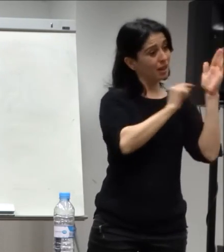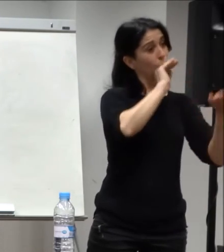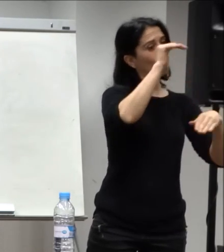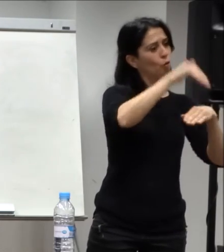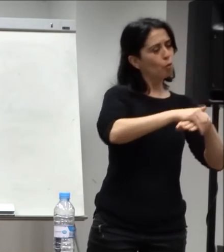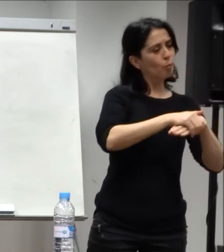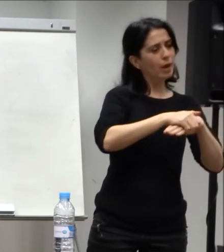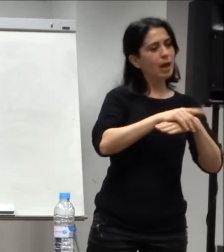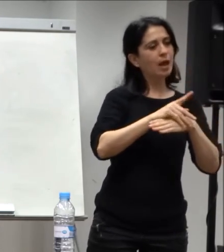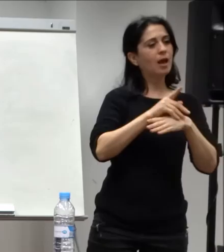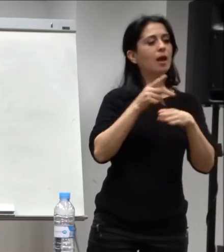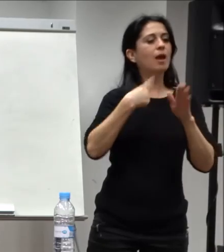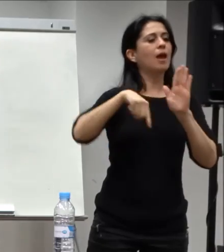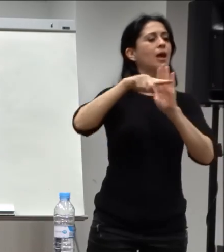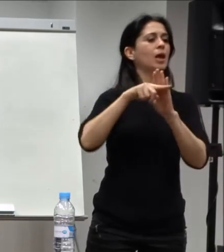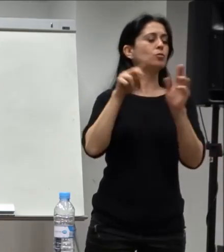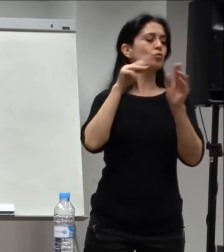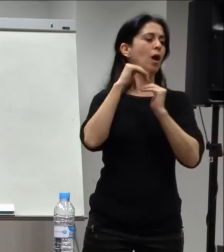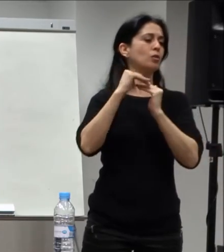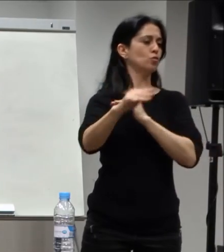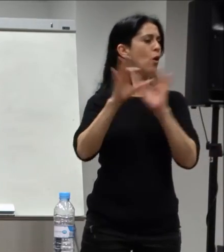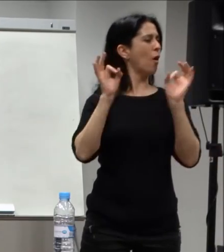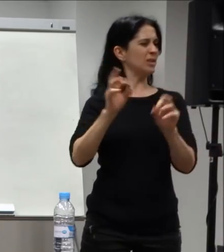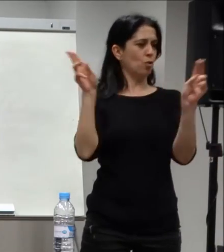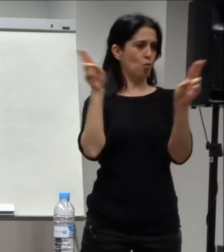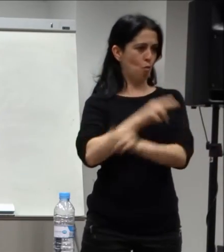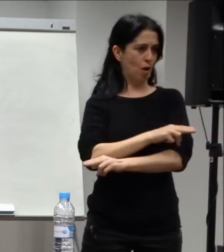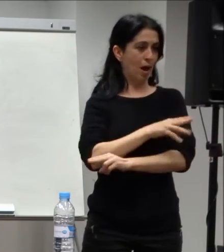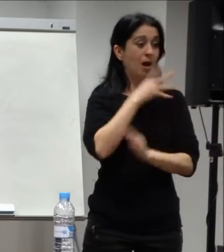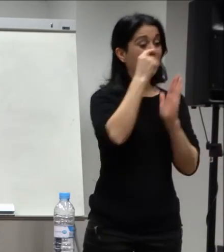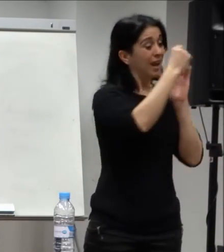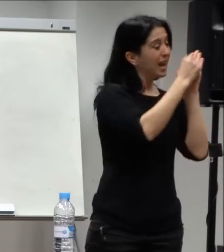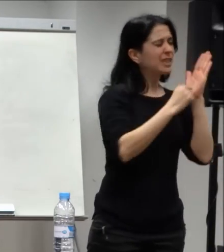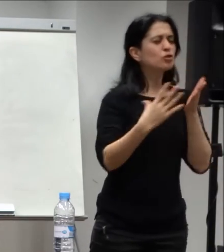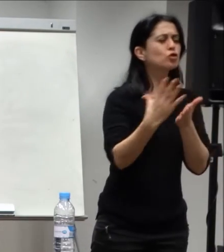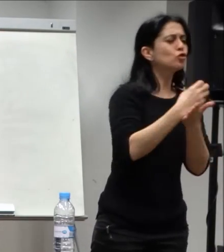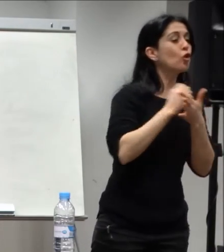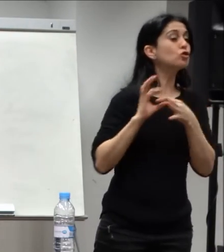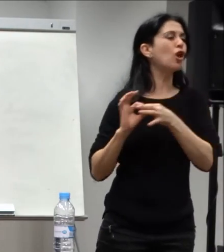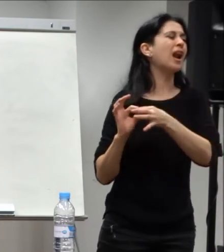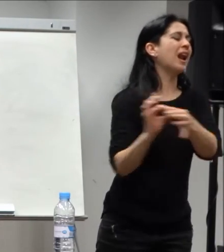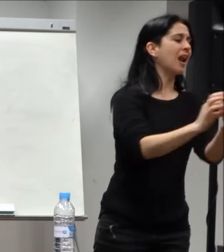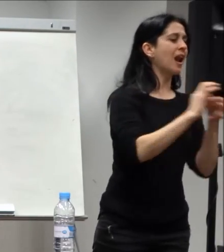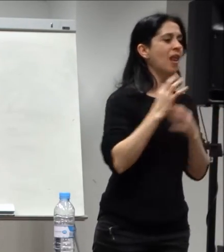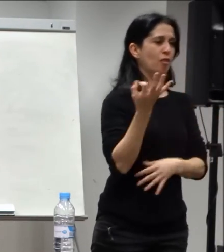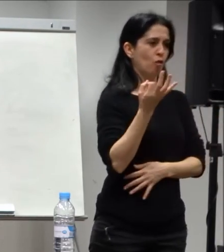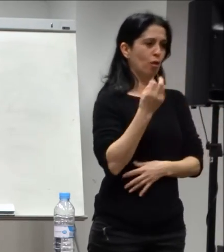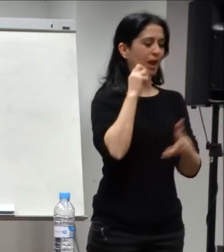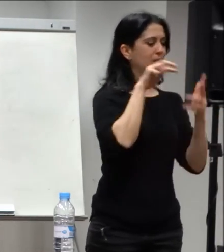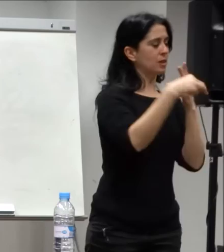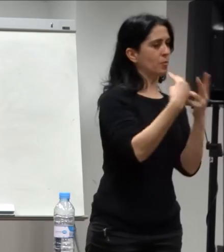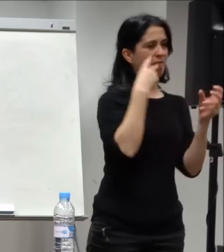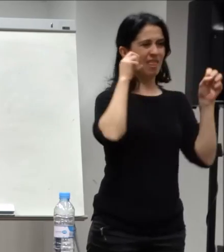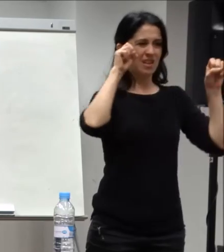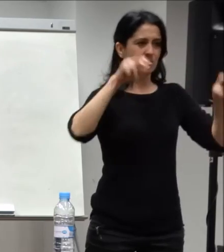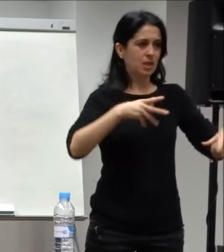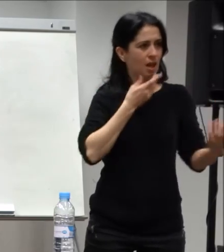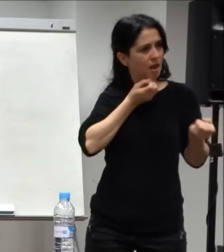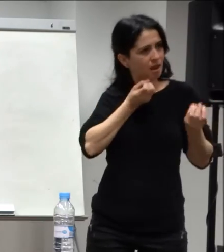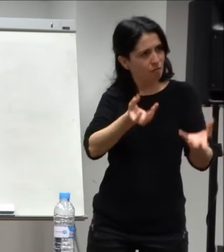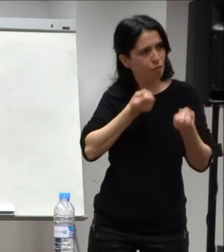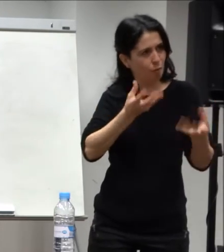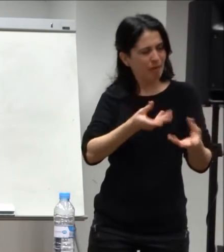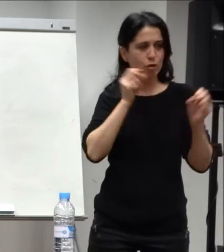los requisitos giran en torno a la falta de transparencia y a la falta de información al consumidor. Y son